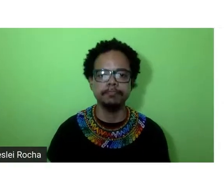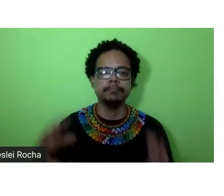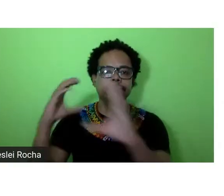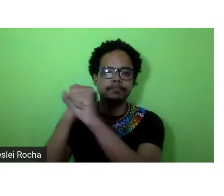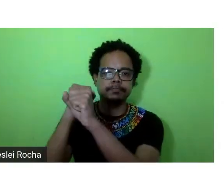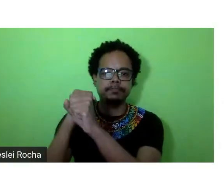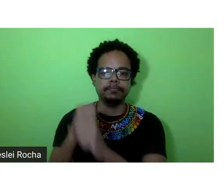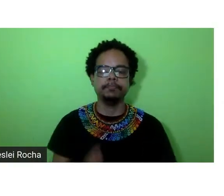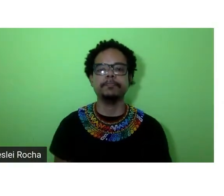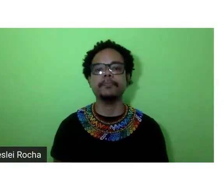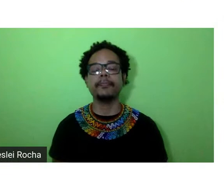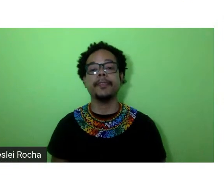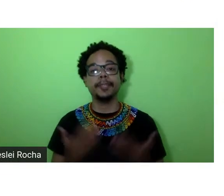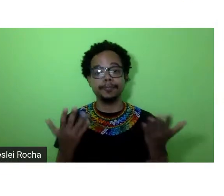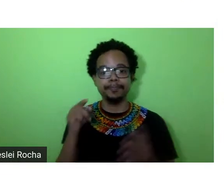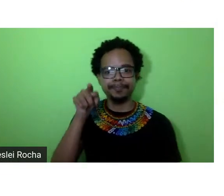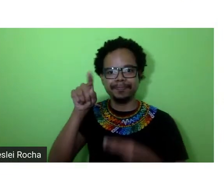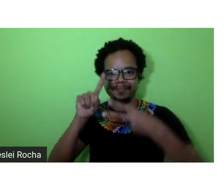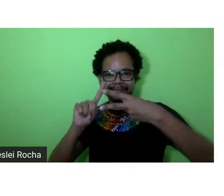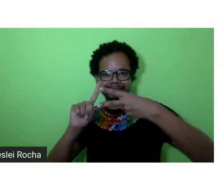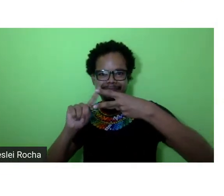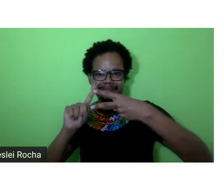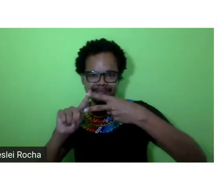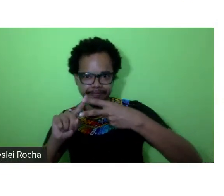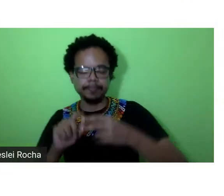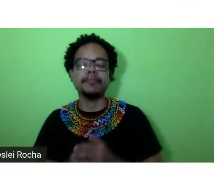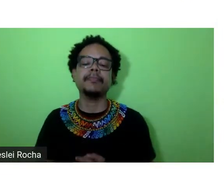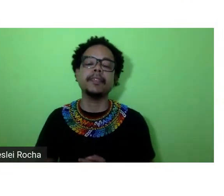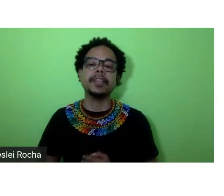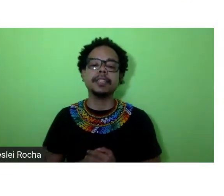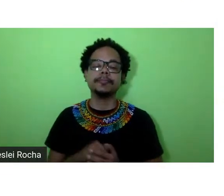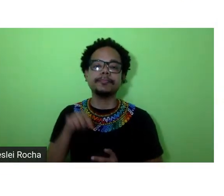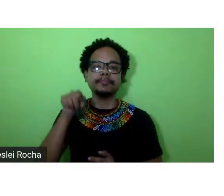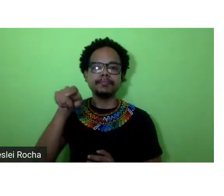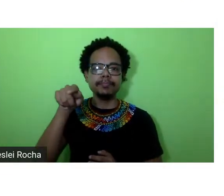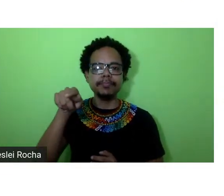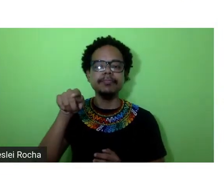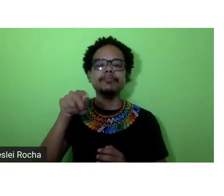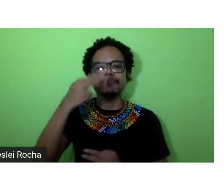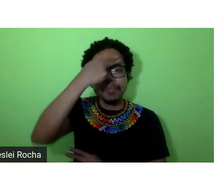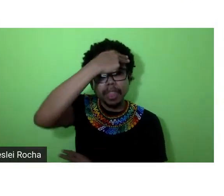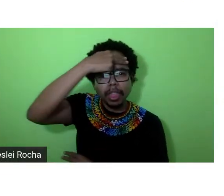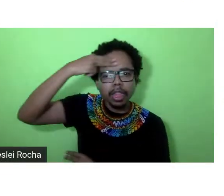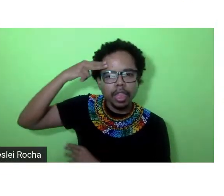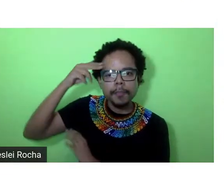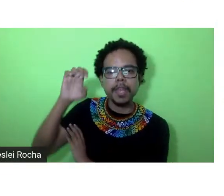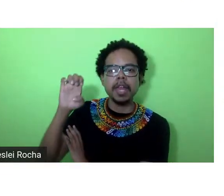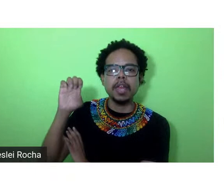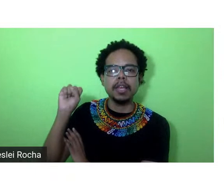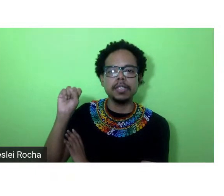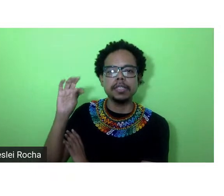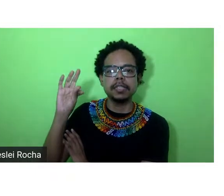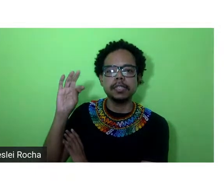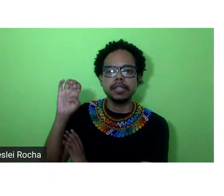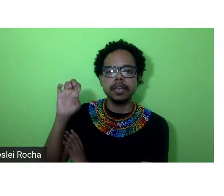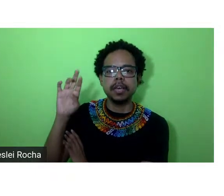e pode fechar E aí é o primeiro tema